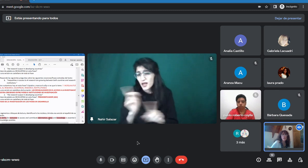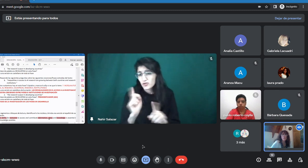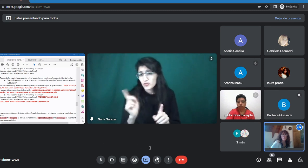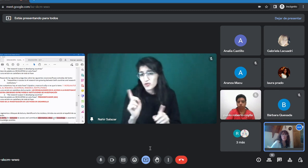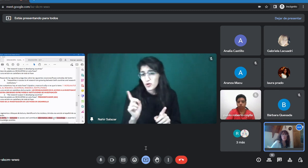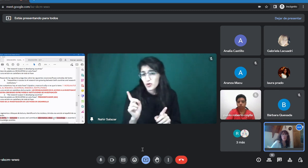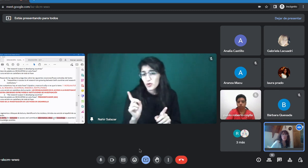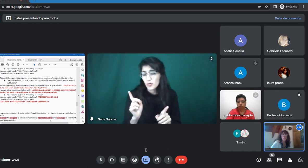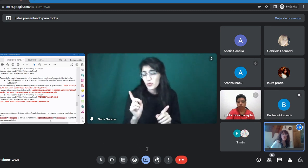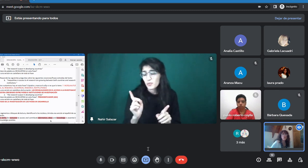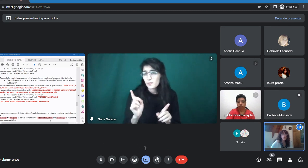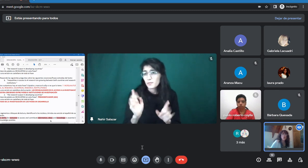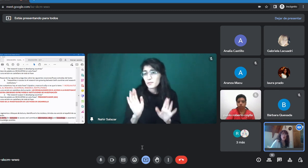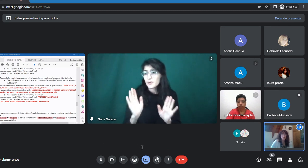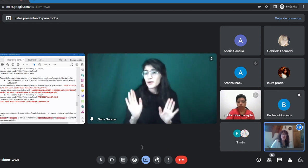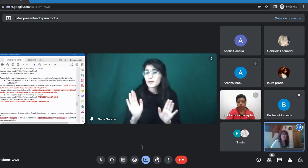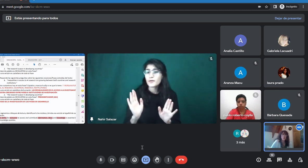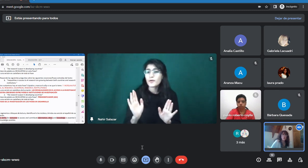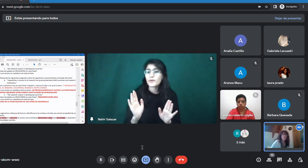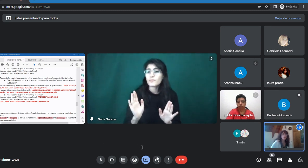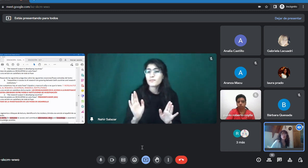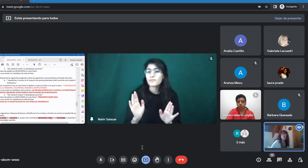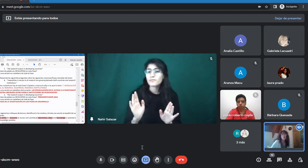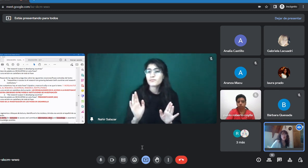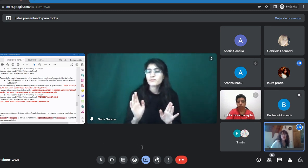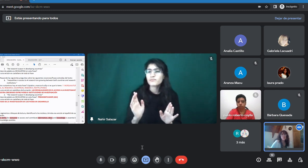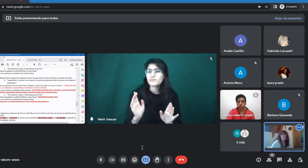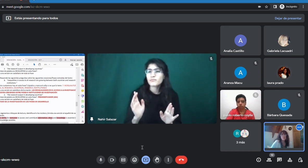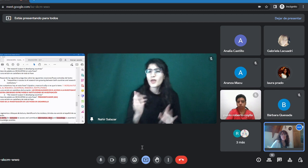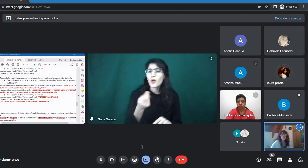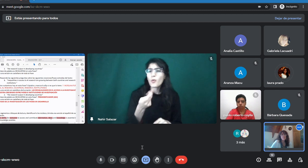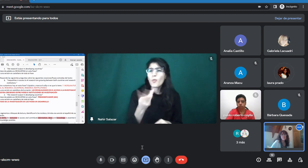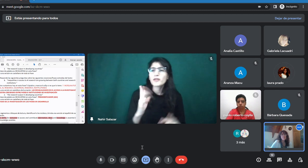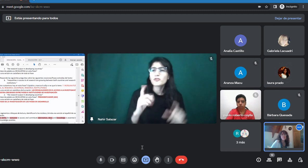tienen. O sea, ¿cuántos bloques pusieron? ¿Cuántos núcleos?